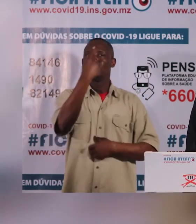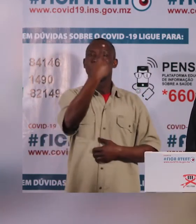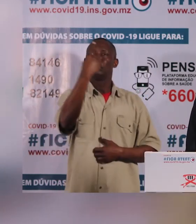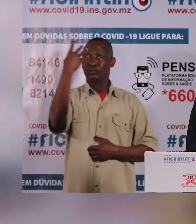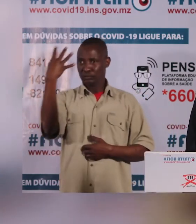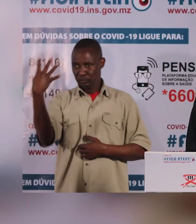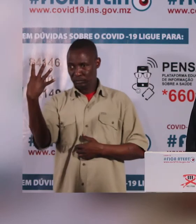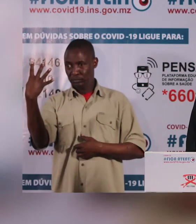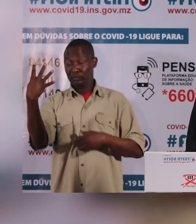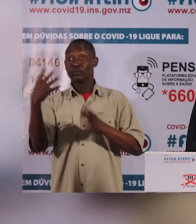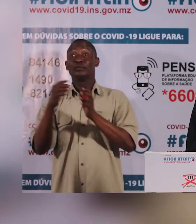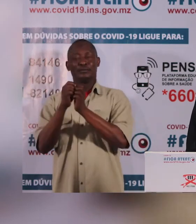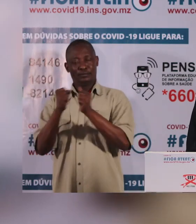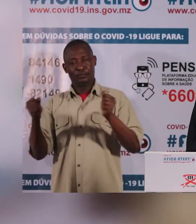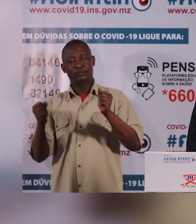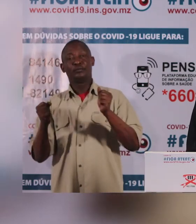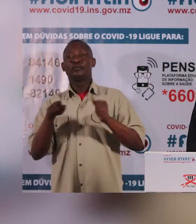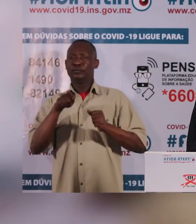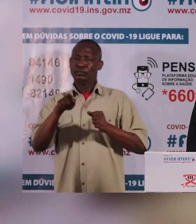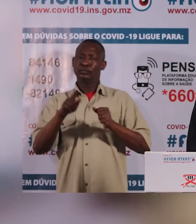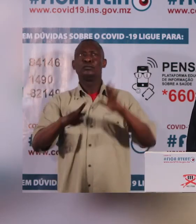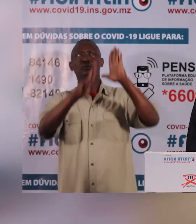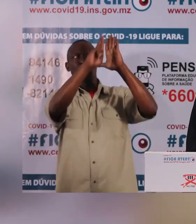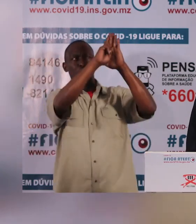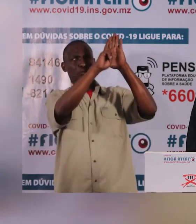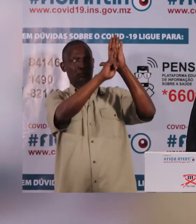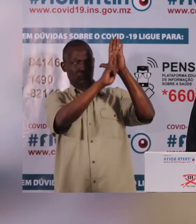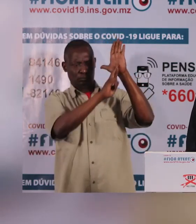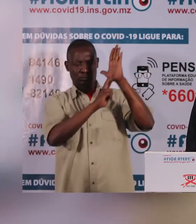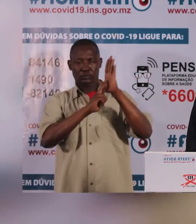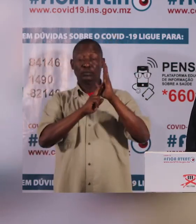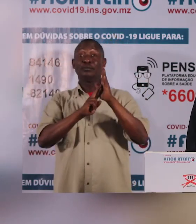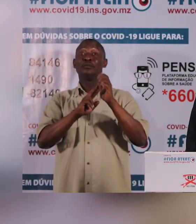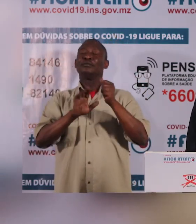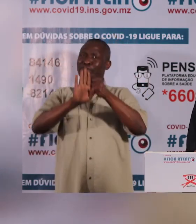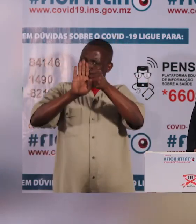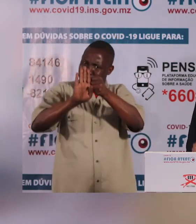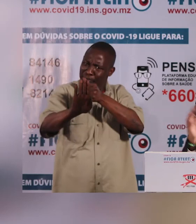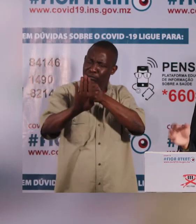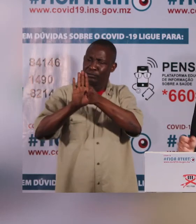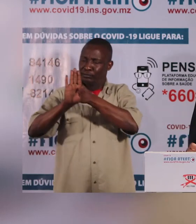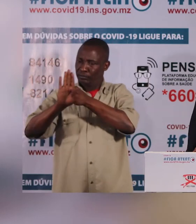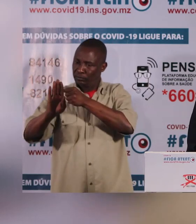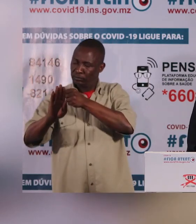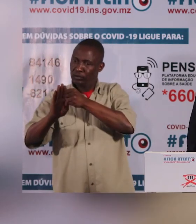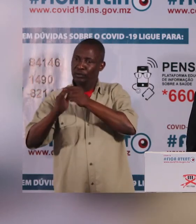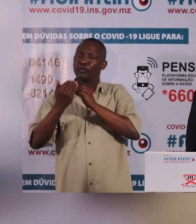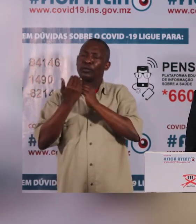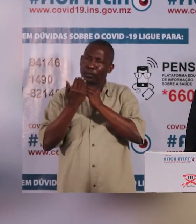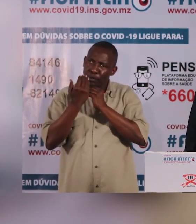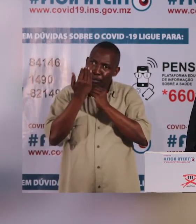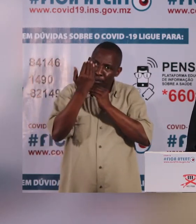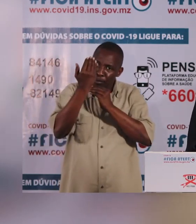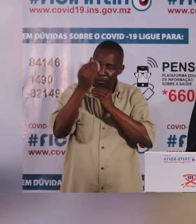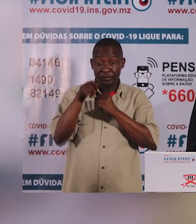prevenção que estão a ser intensificadas nestes locais podem levar algum tempo a se fazer sentir na curva